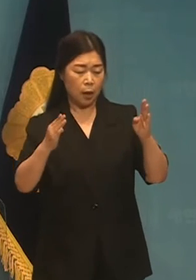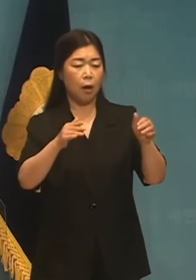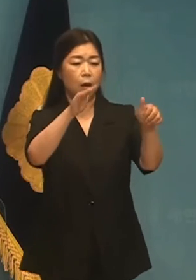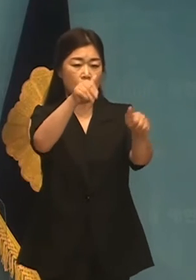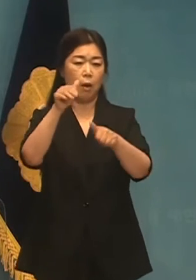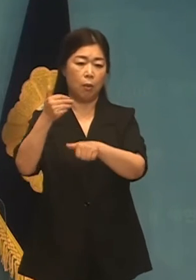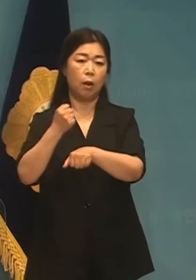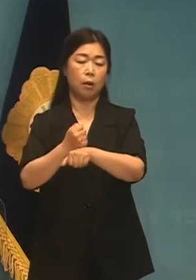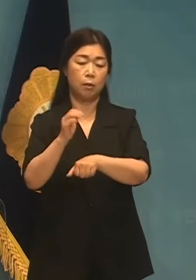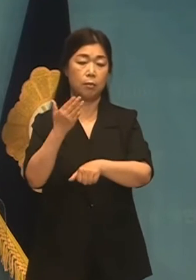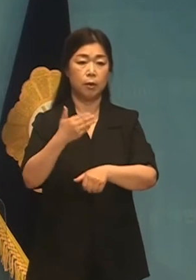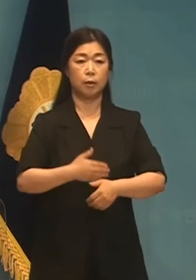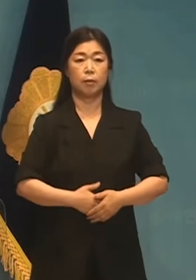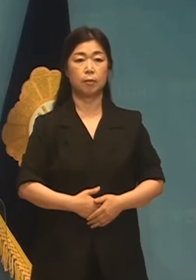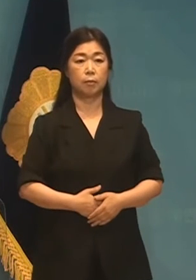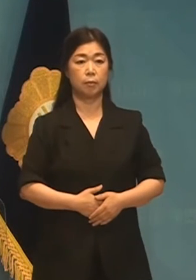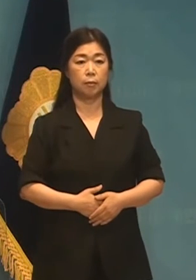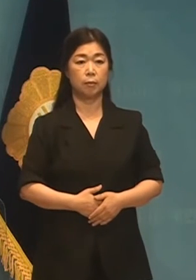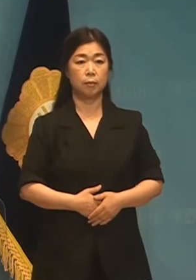나라가 되어야 합니다.